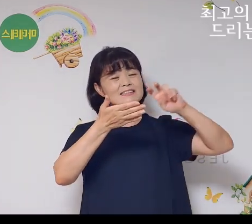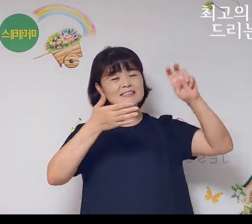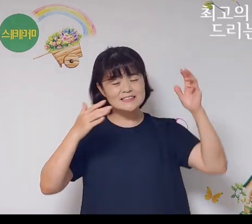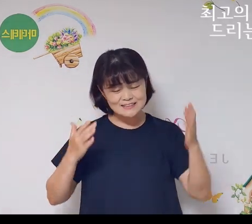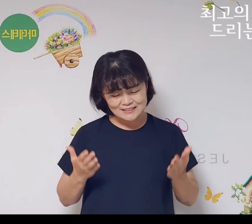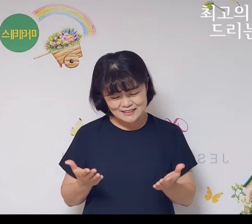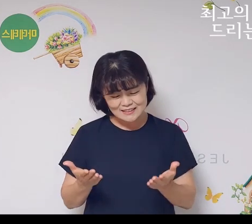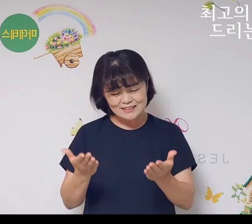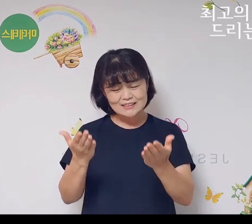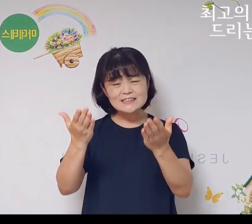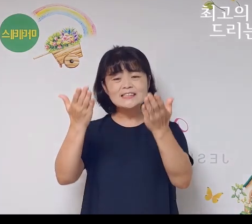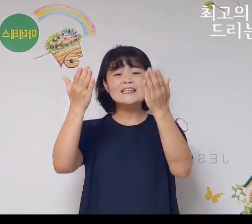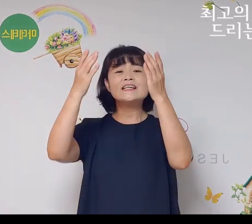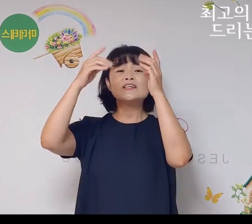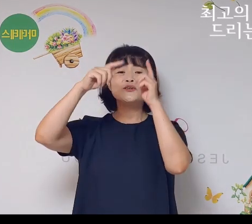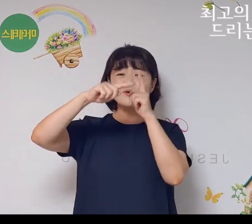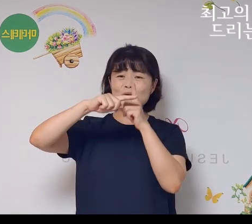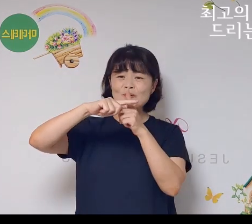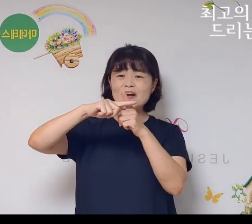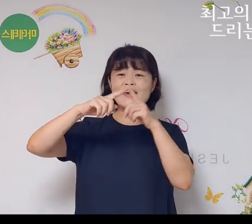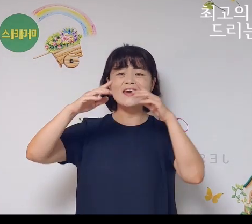찬양을 드리는 교회.